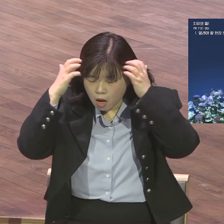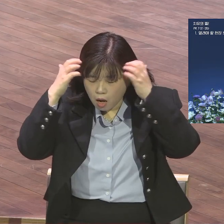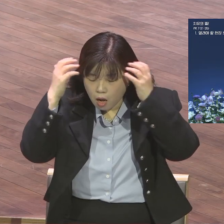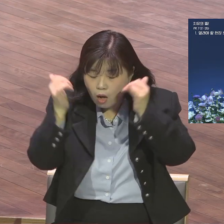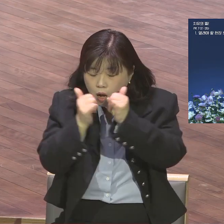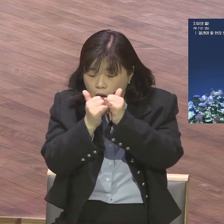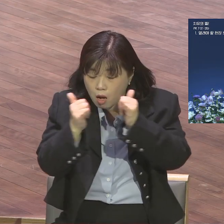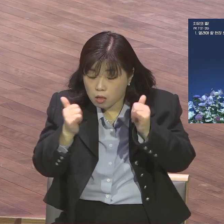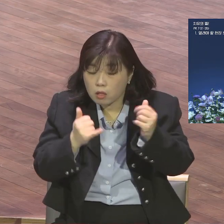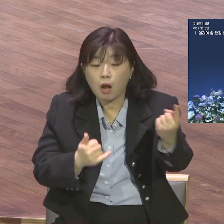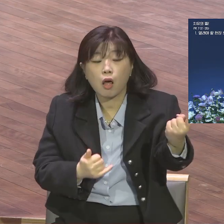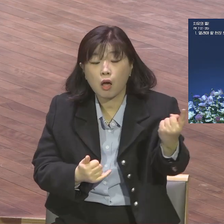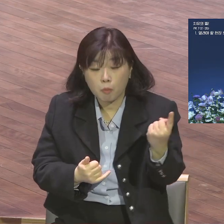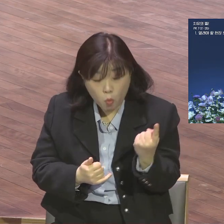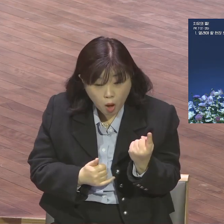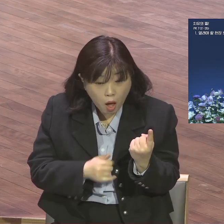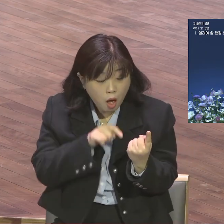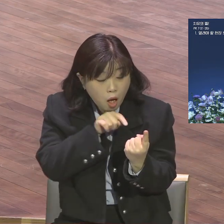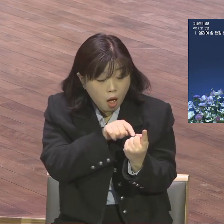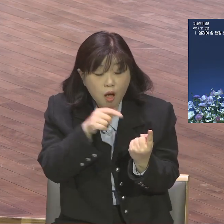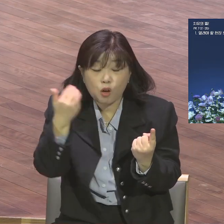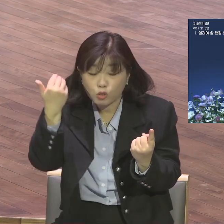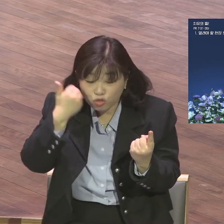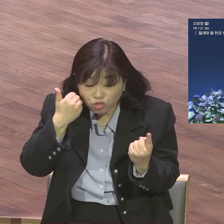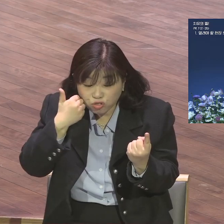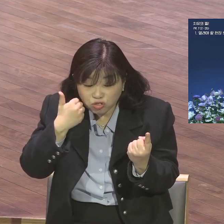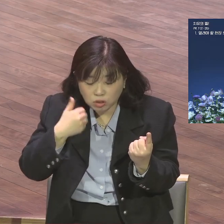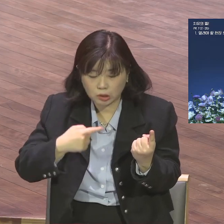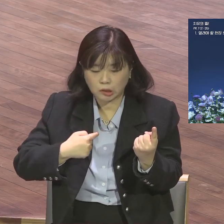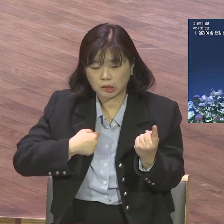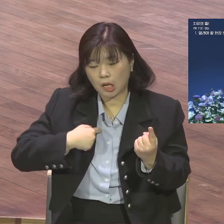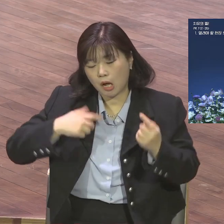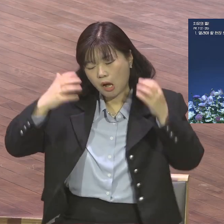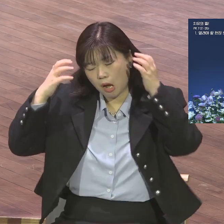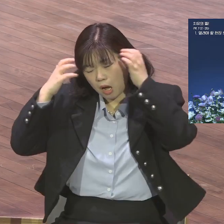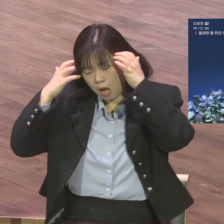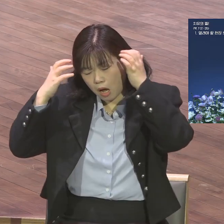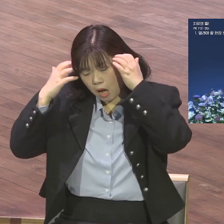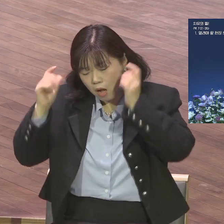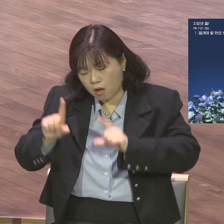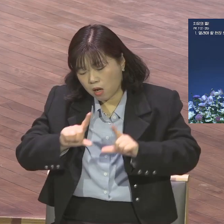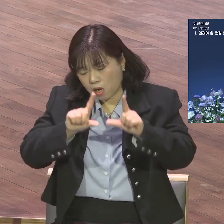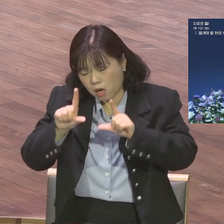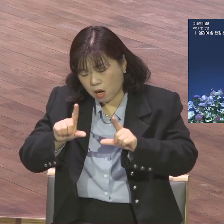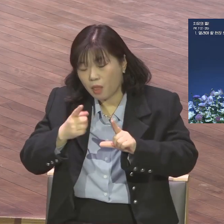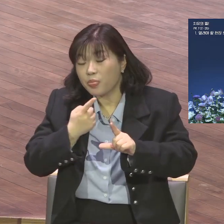병자 자신만의 닫혀진 세계 안에서 괴롭게 살아온 이 인생